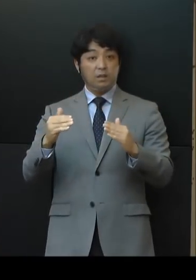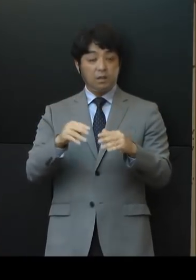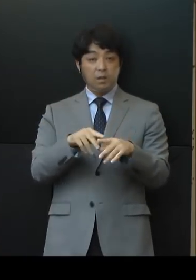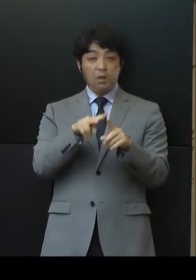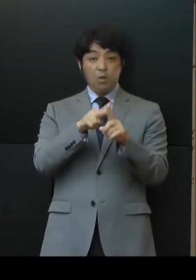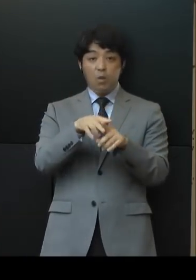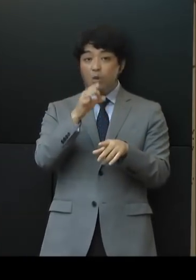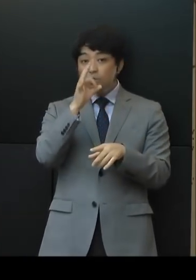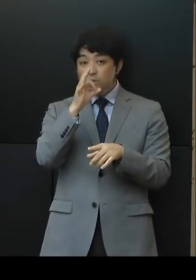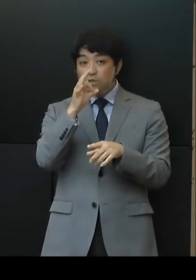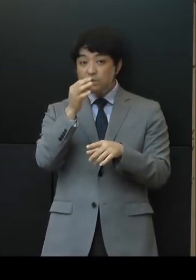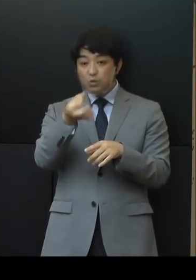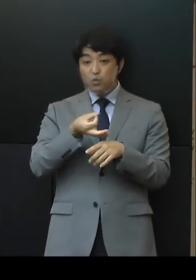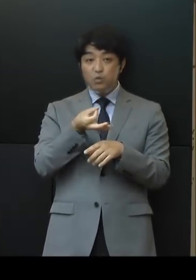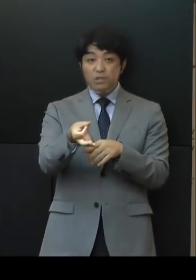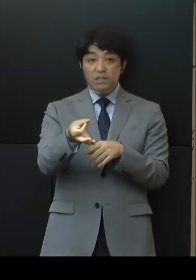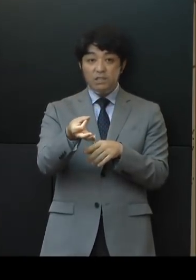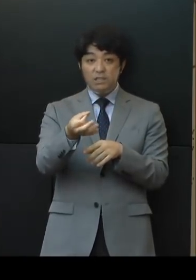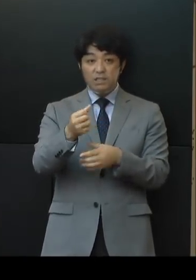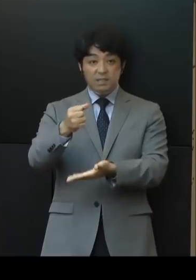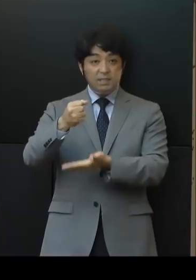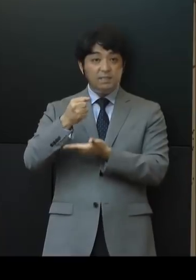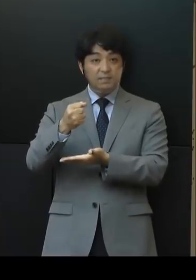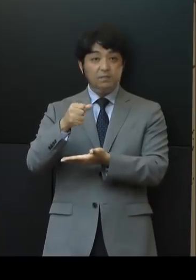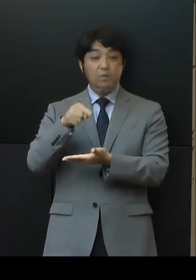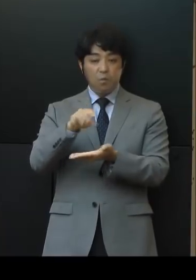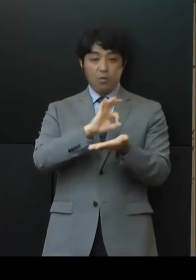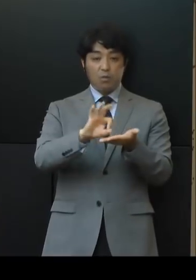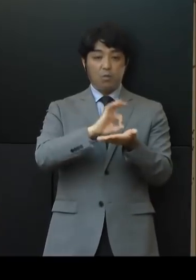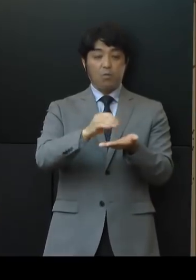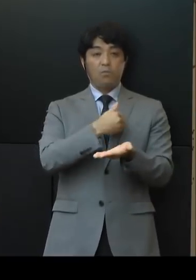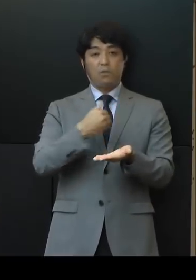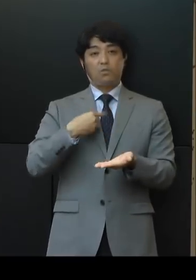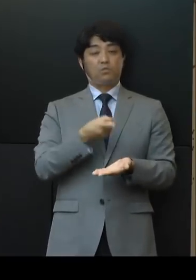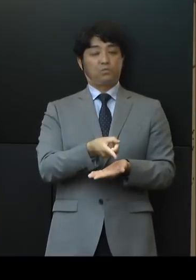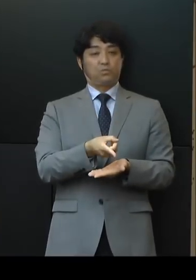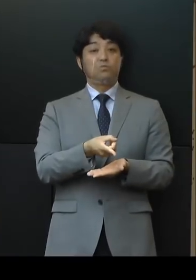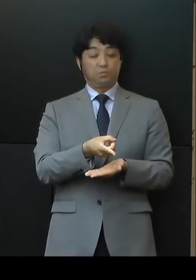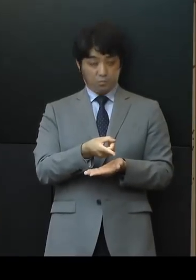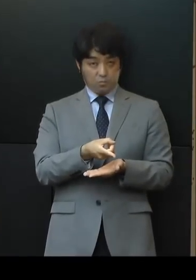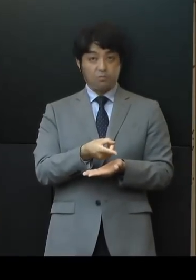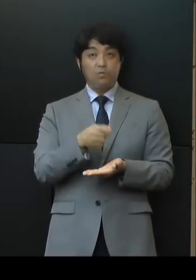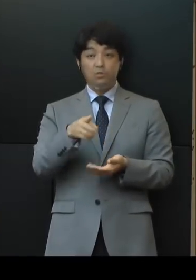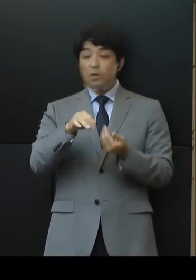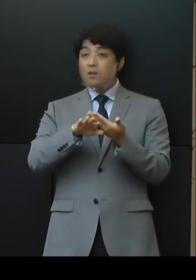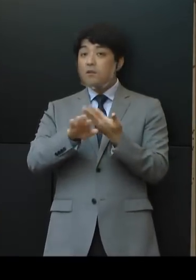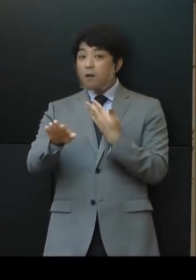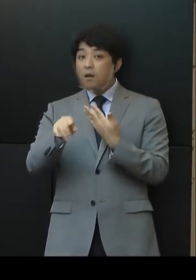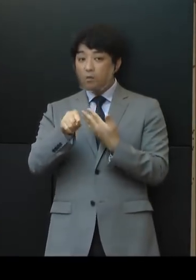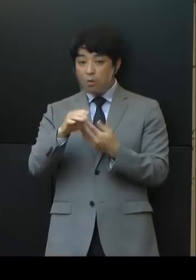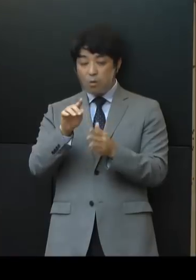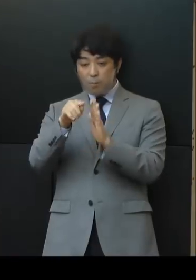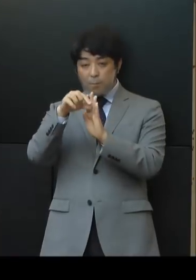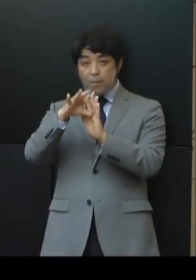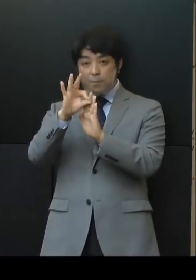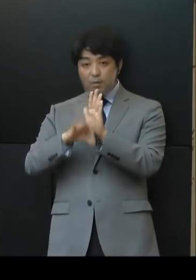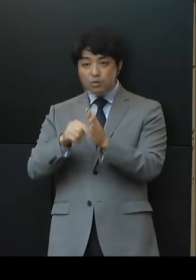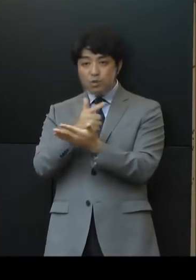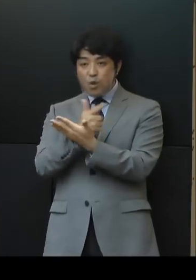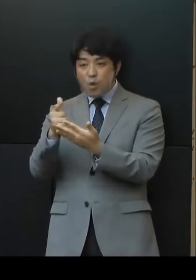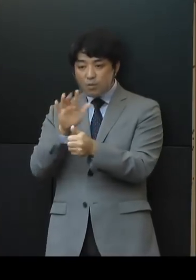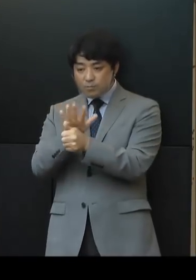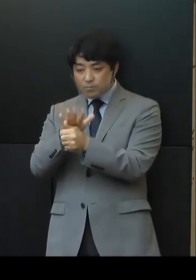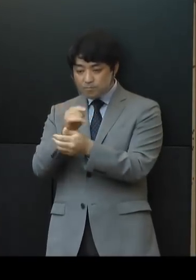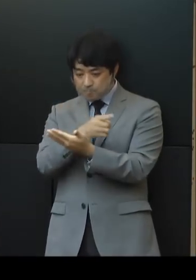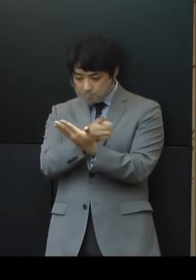資金も、それも利用することができますし、それ以外のメニューで揃えている、支援策も当